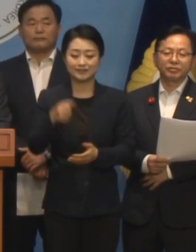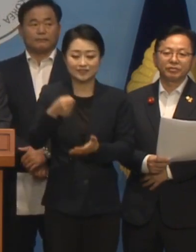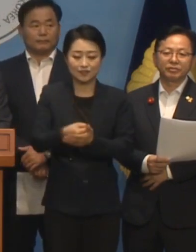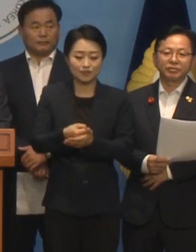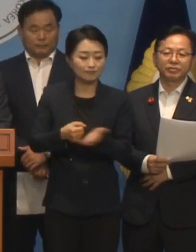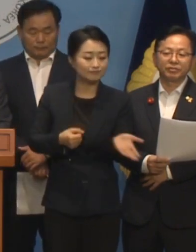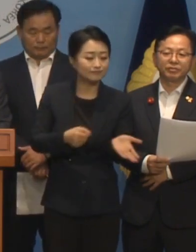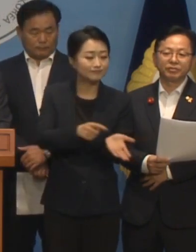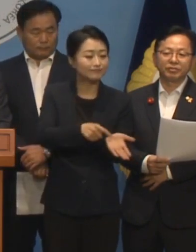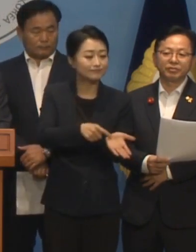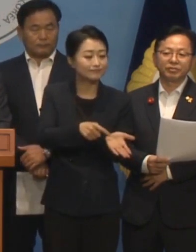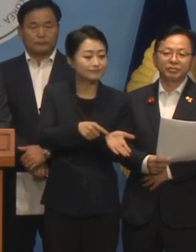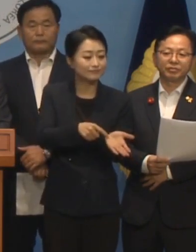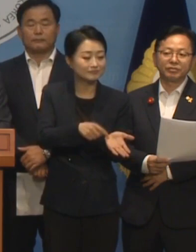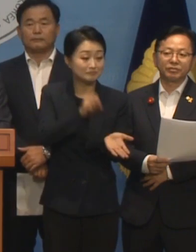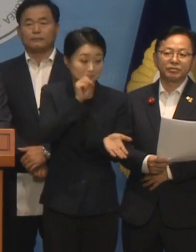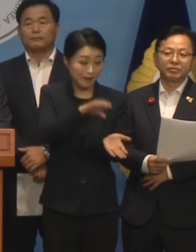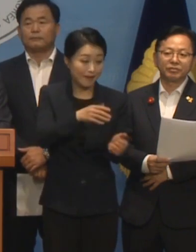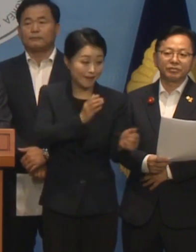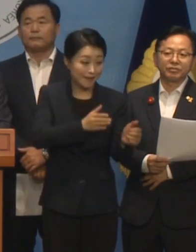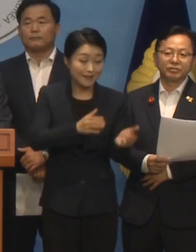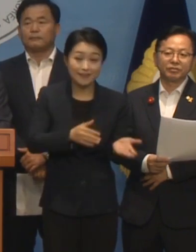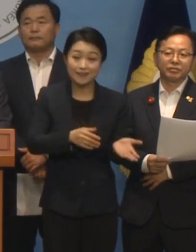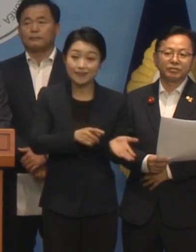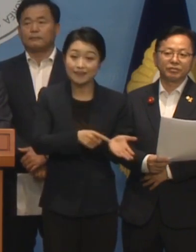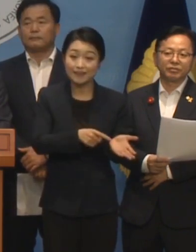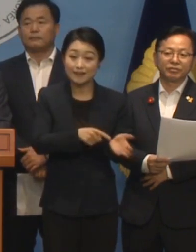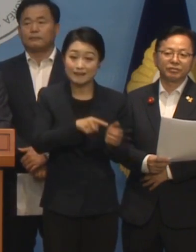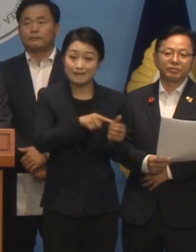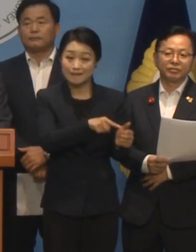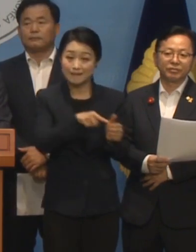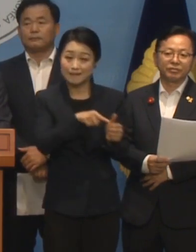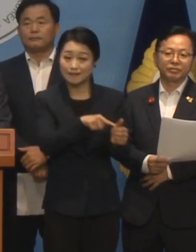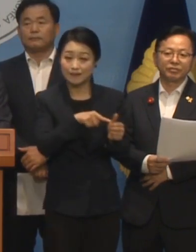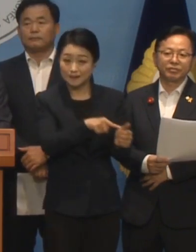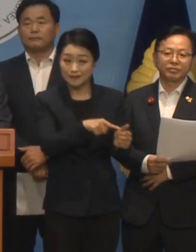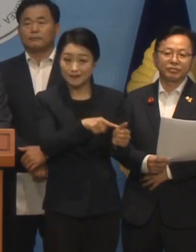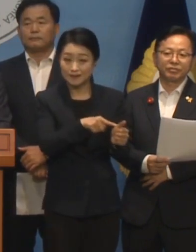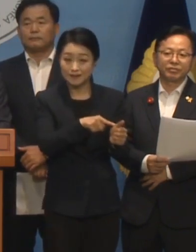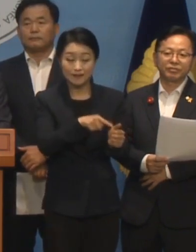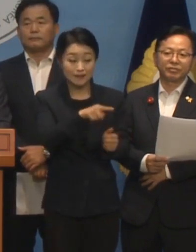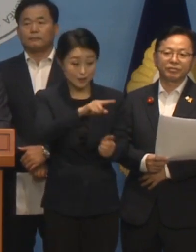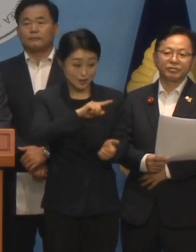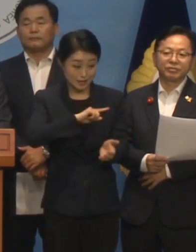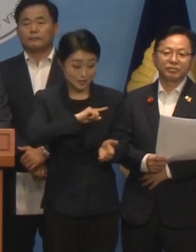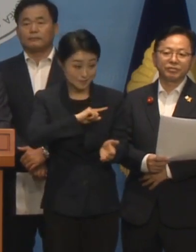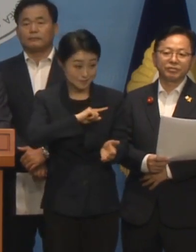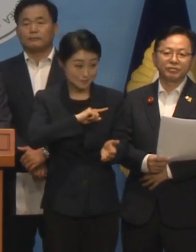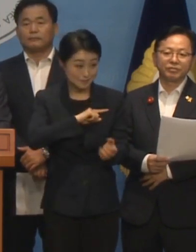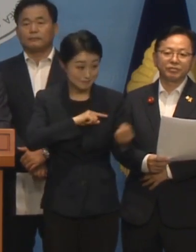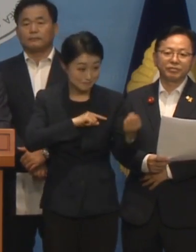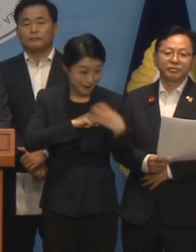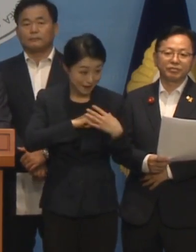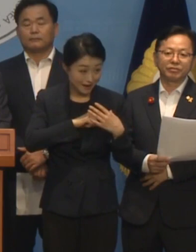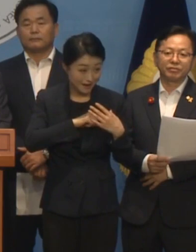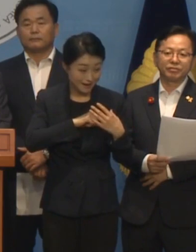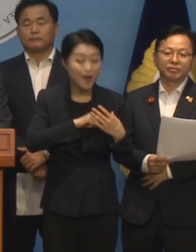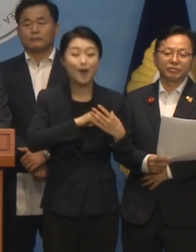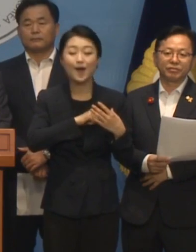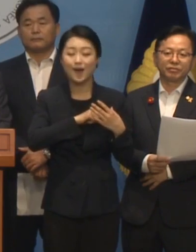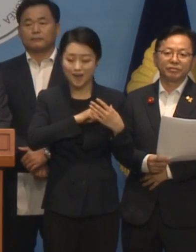제시하고 양자택일을 강요합니다. 그건 마치 원하는 이름을 대면 목숨만을 살려줄